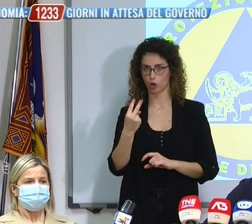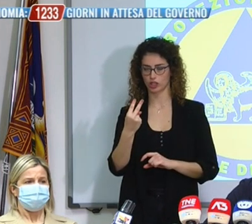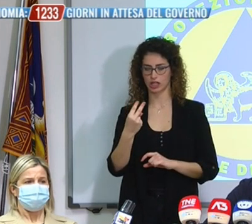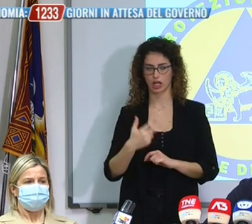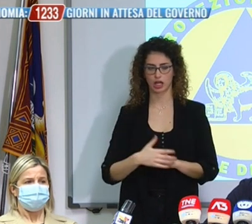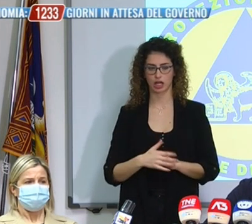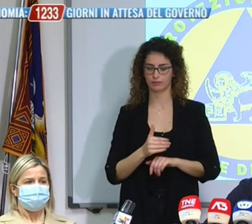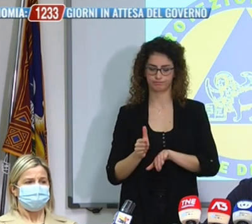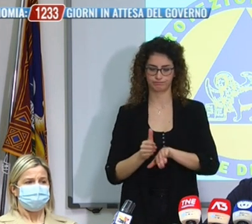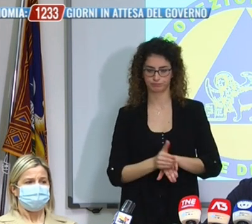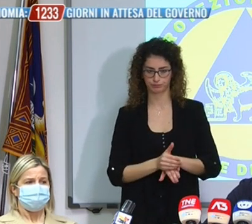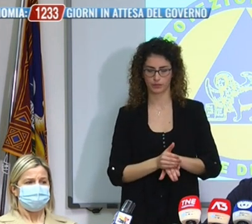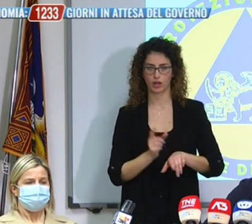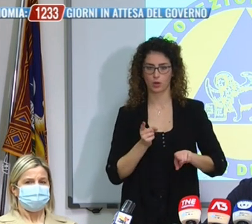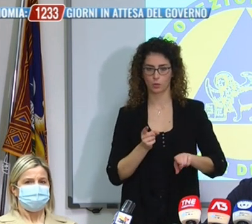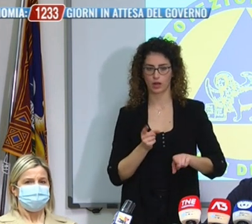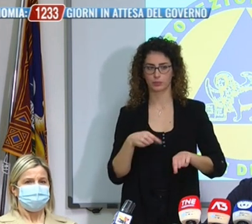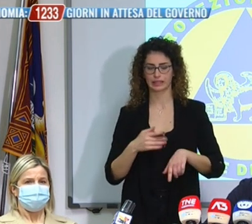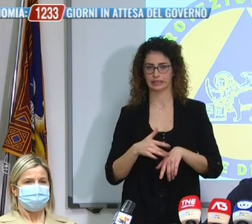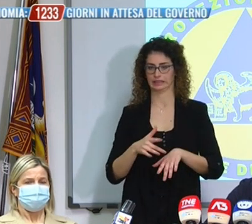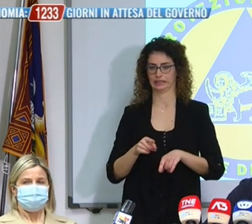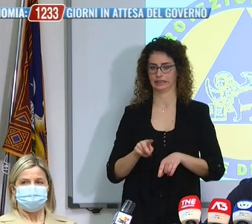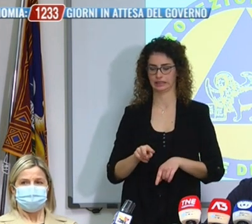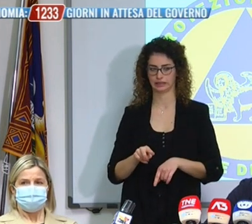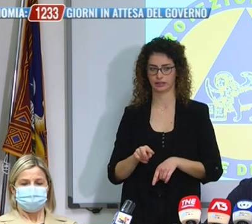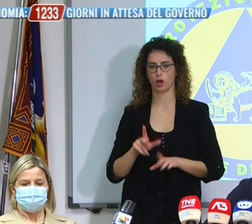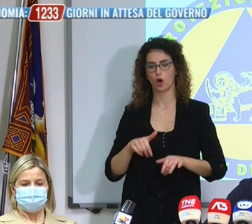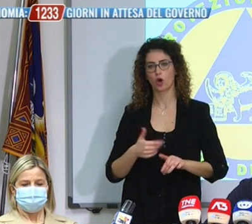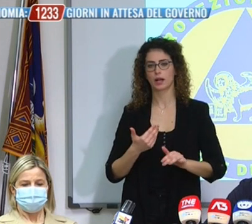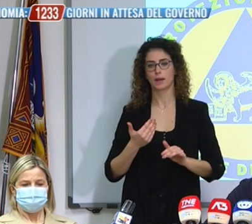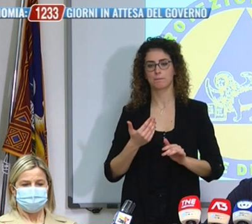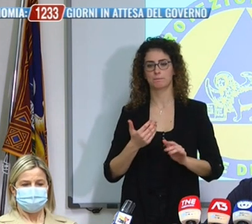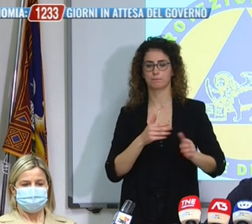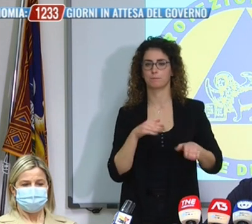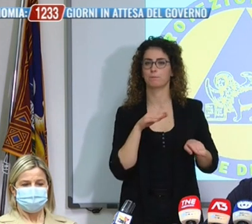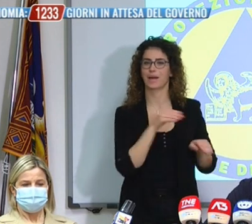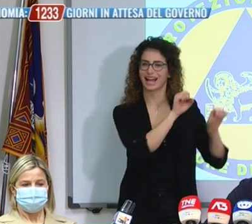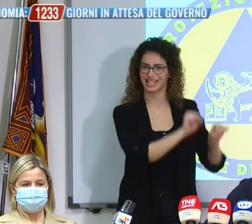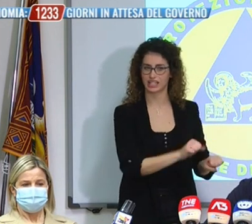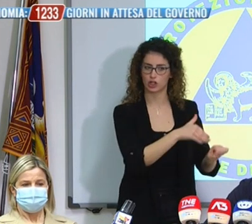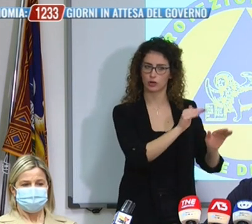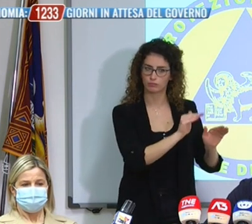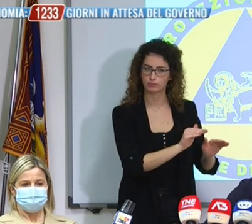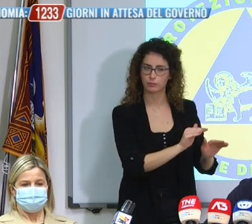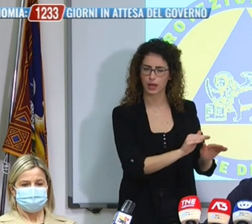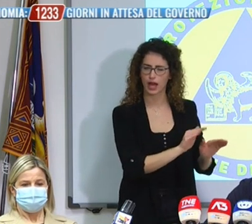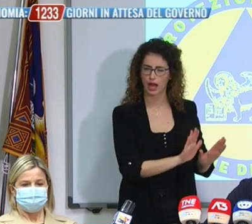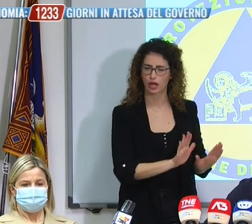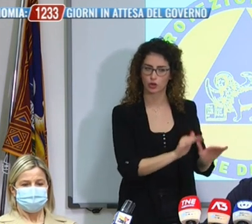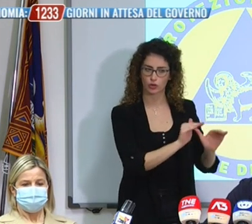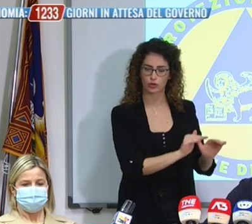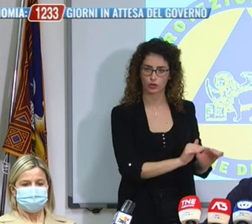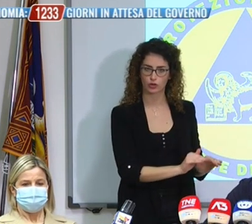prudenzialmente dopo esserci scottati col mancato invio. Adesso pian piano abbasseremo quel magazzino, pian piano,